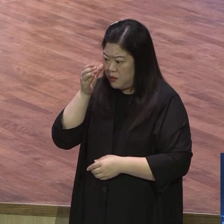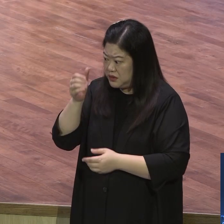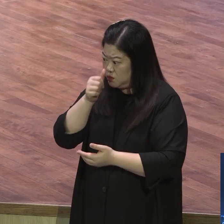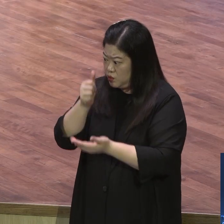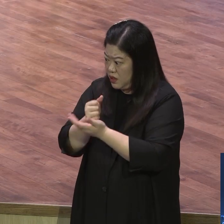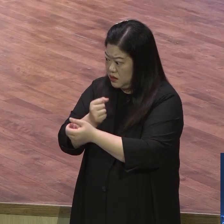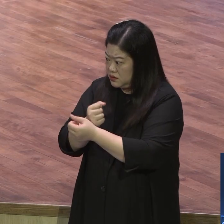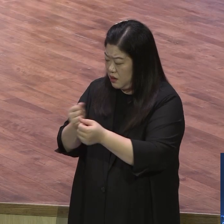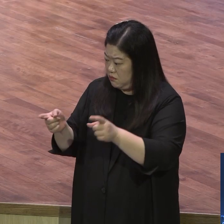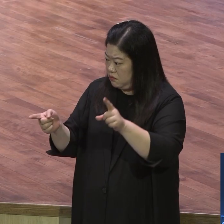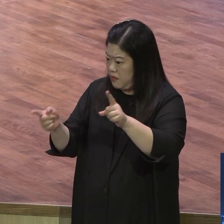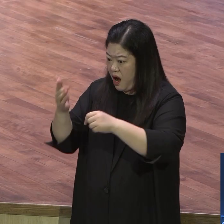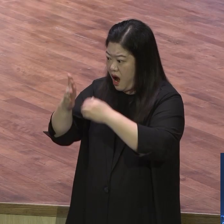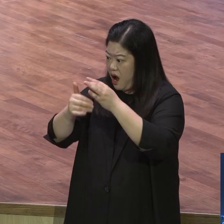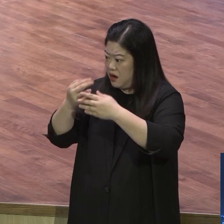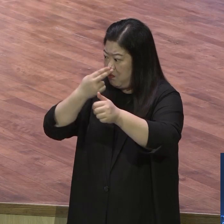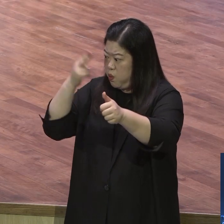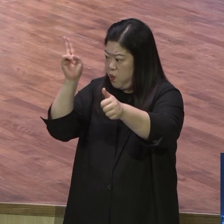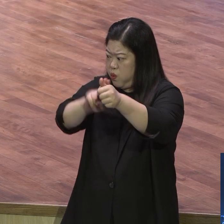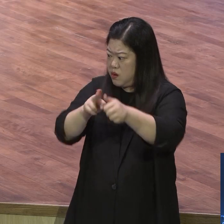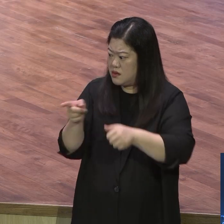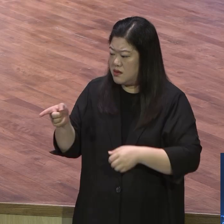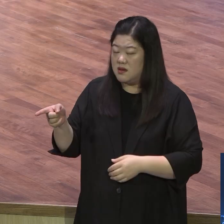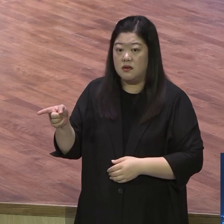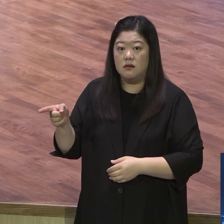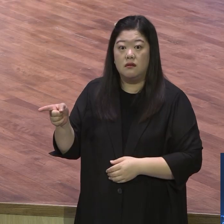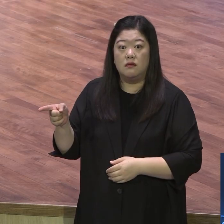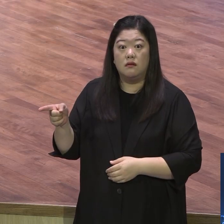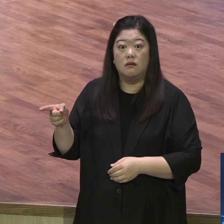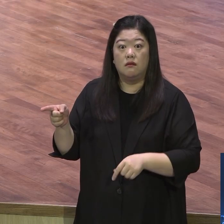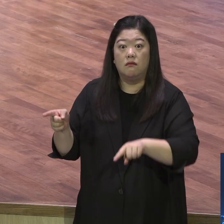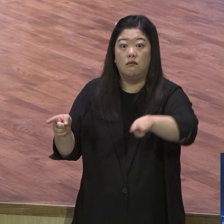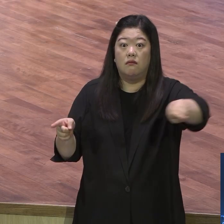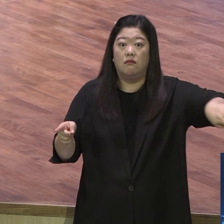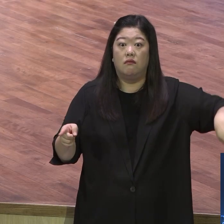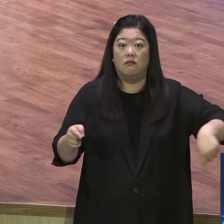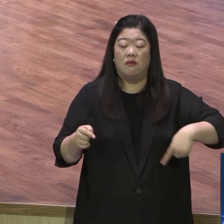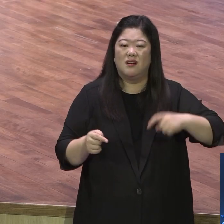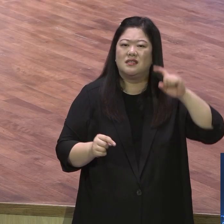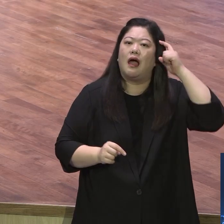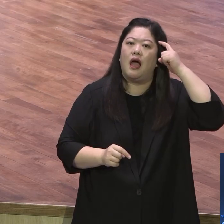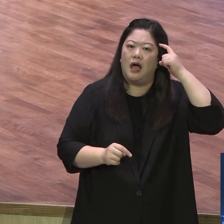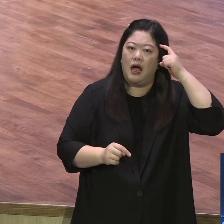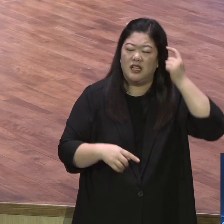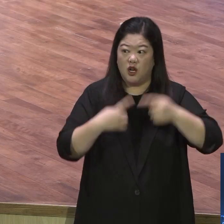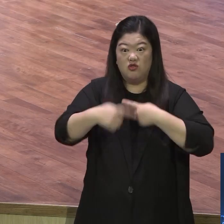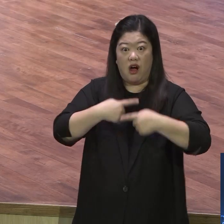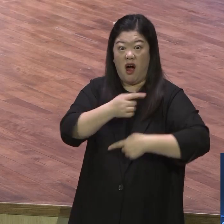신성 모독이 어디에 있느냐 이게 수근거리고 있었어요 이 서기관들은요